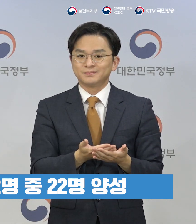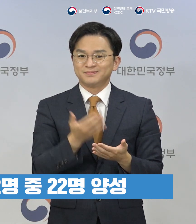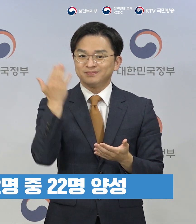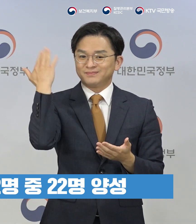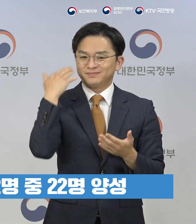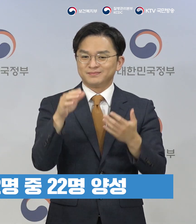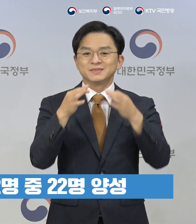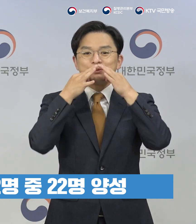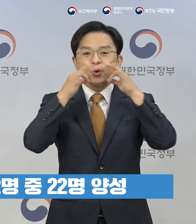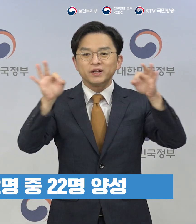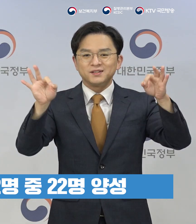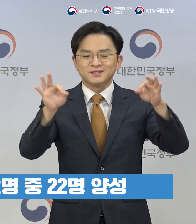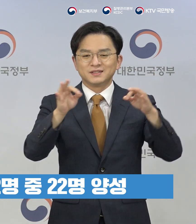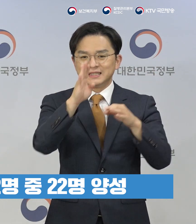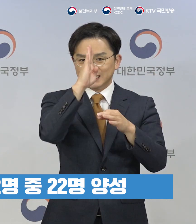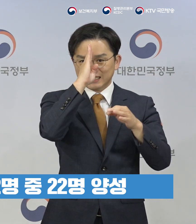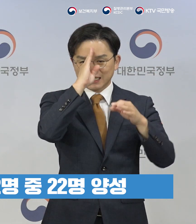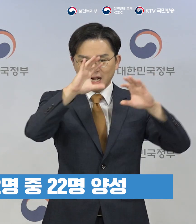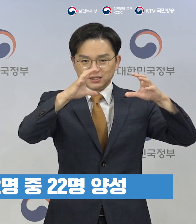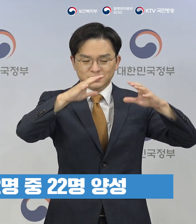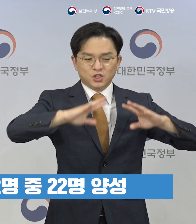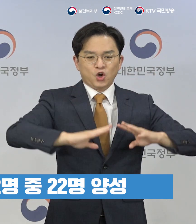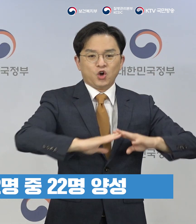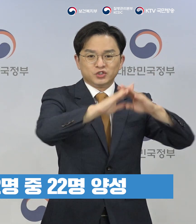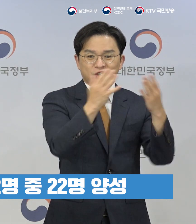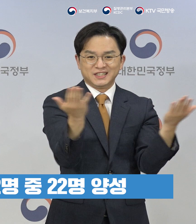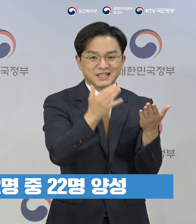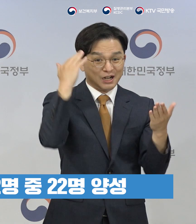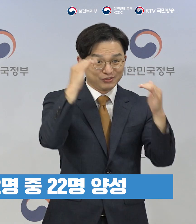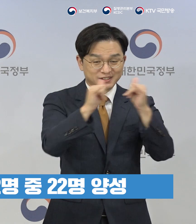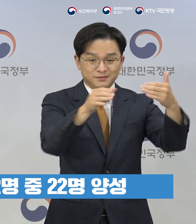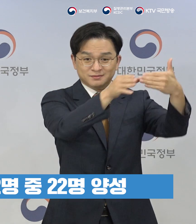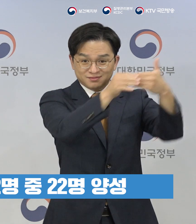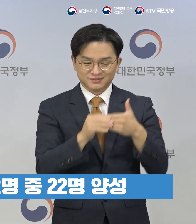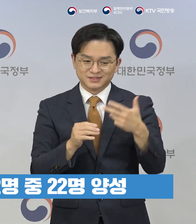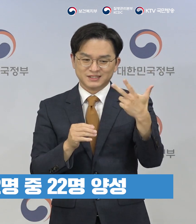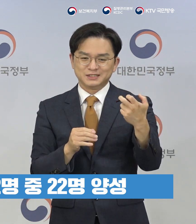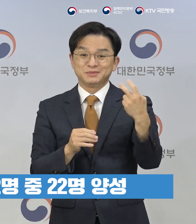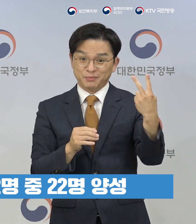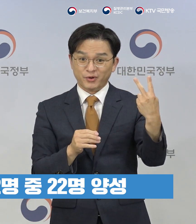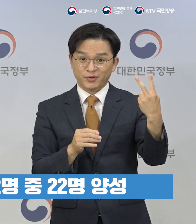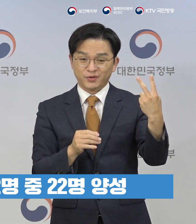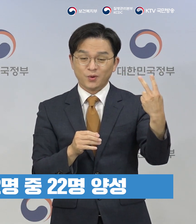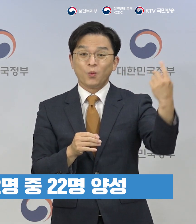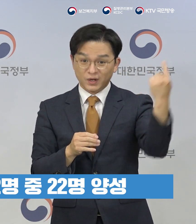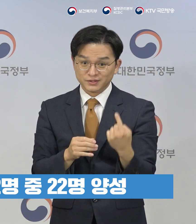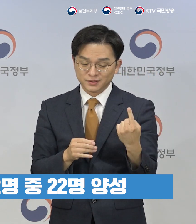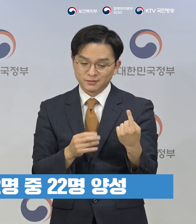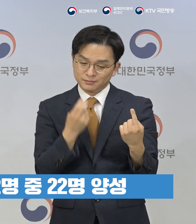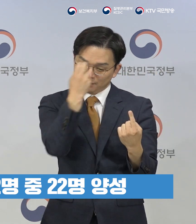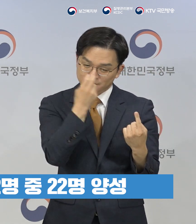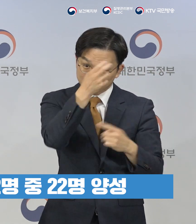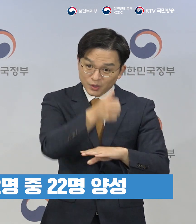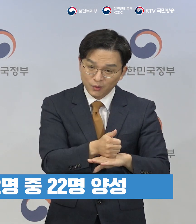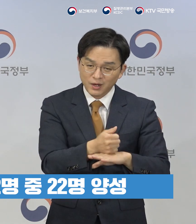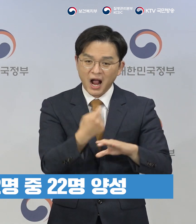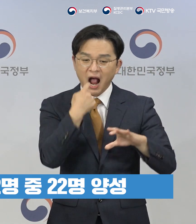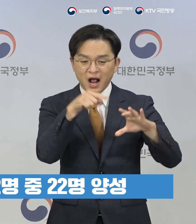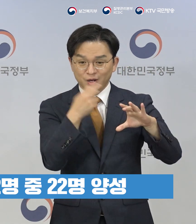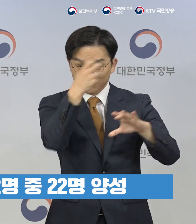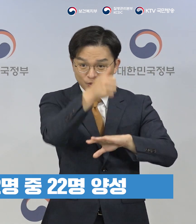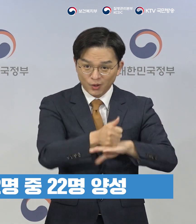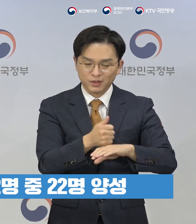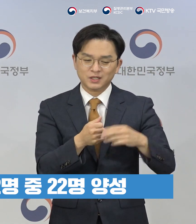있습니다. 지난 금요일 이라크에서 2차로 귀국한 우리 건설 근로자 72명에 대한